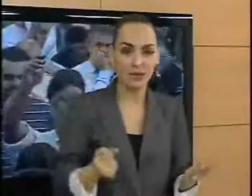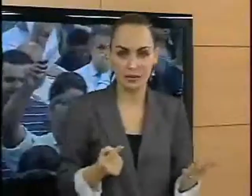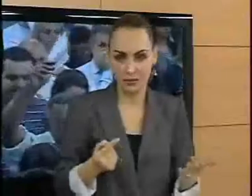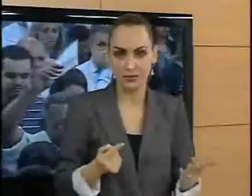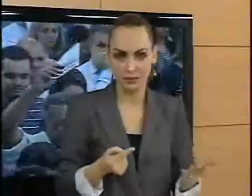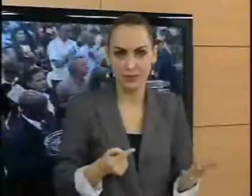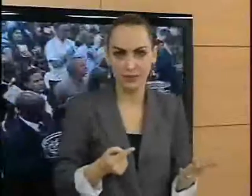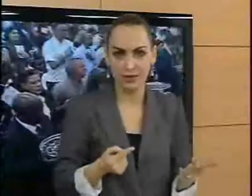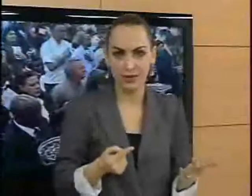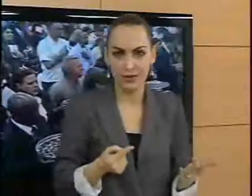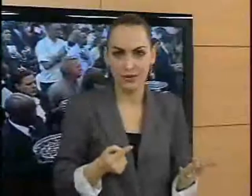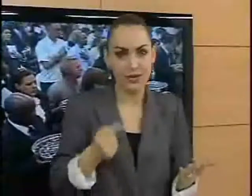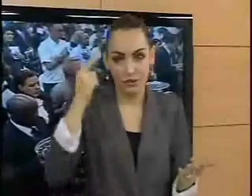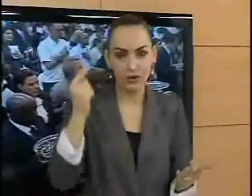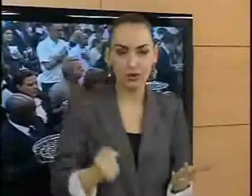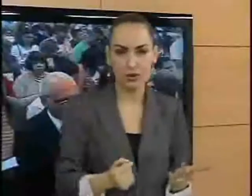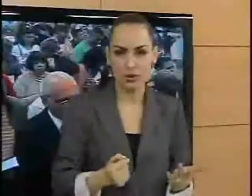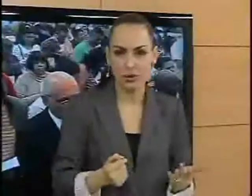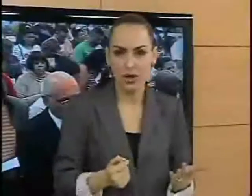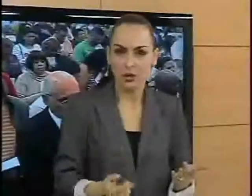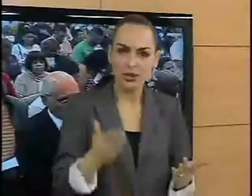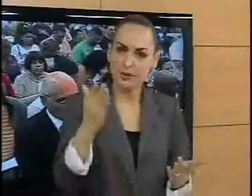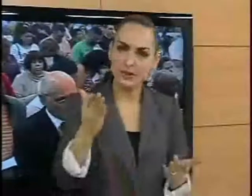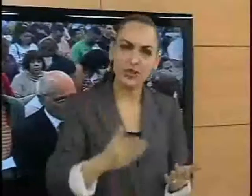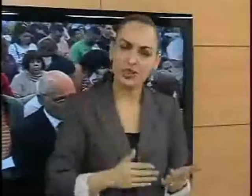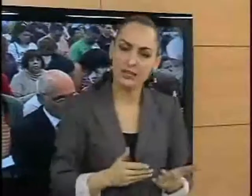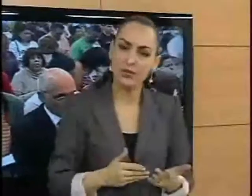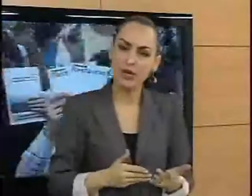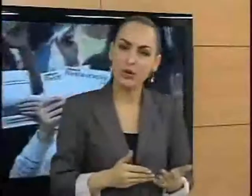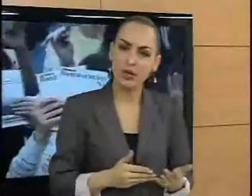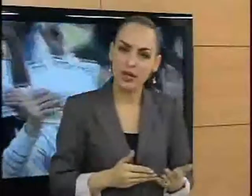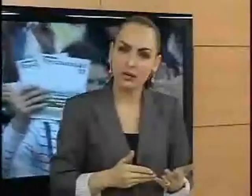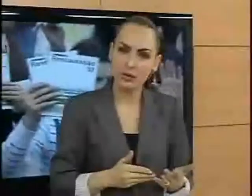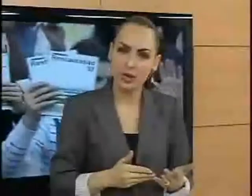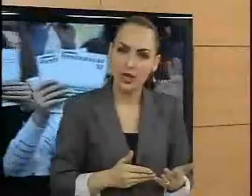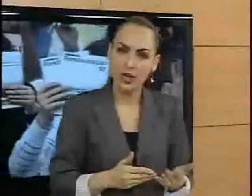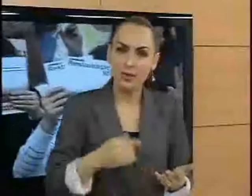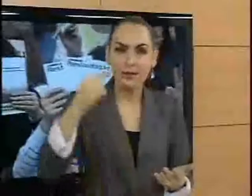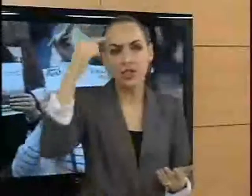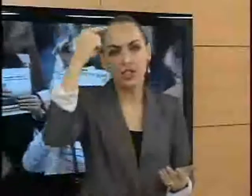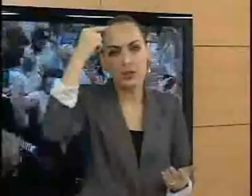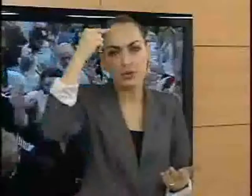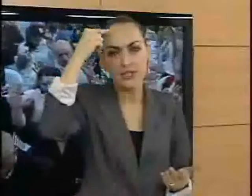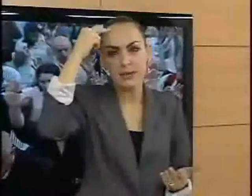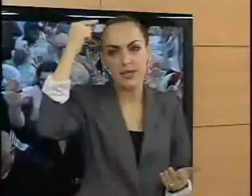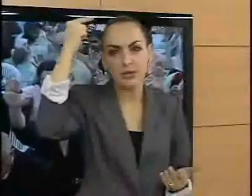pensamentos. Não vigiou. Quantas pessoas que estavam bem com Deus e permitiram que os pensamentos